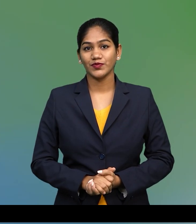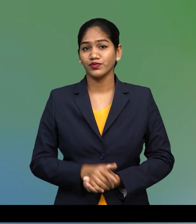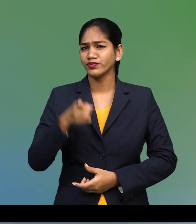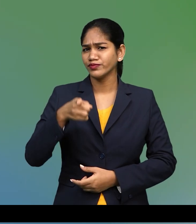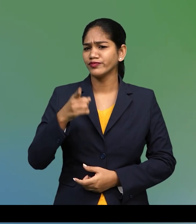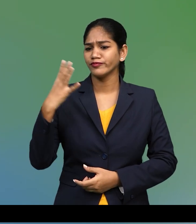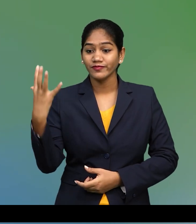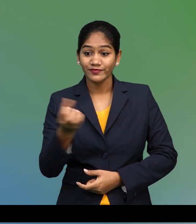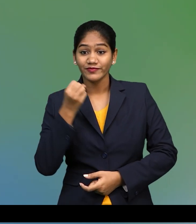భవనాలు,